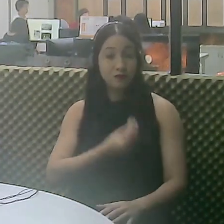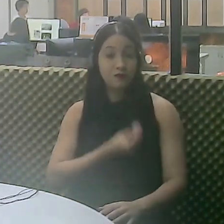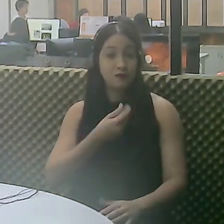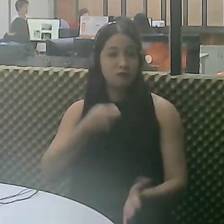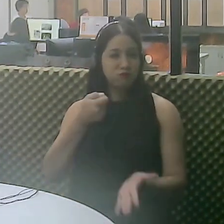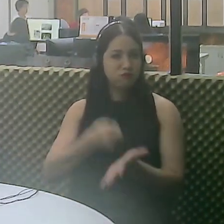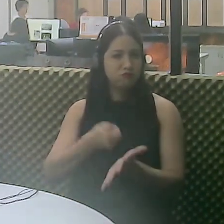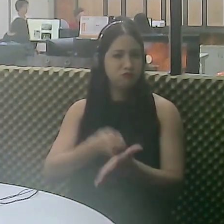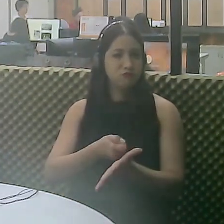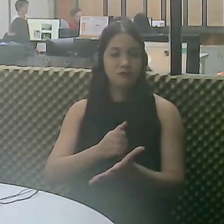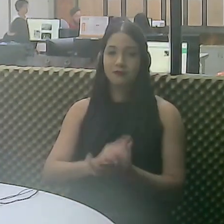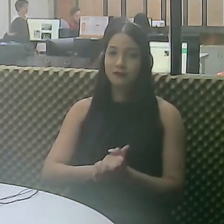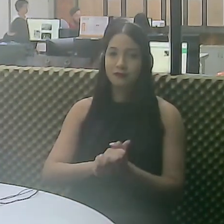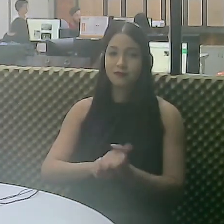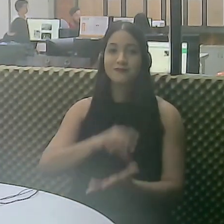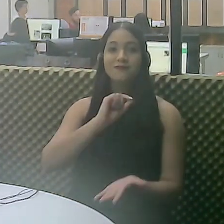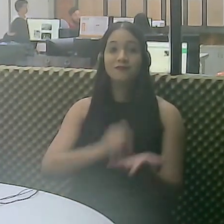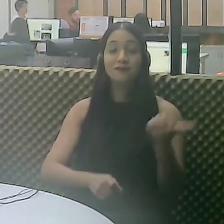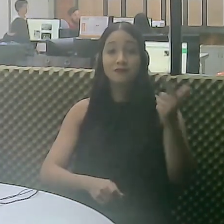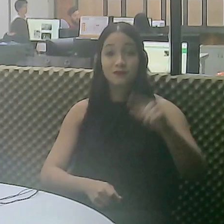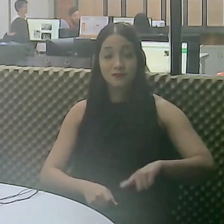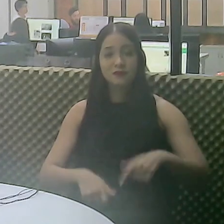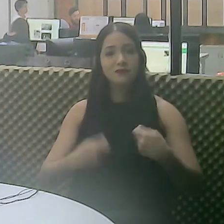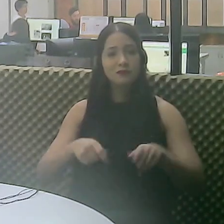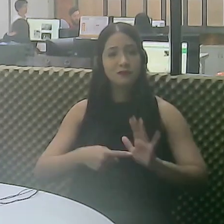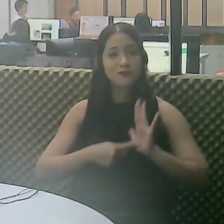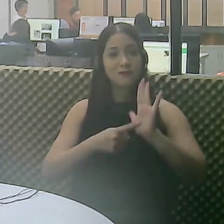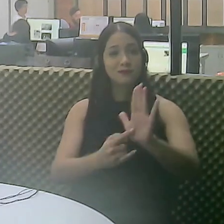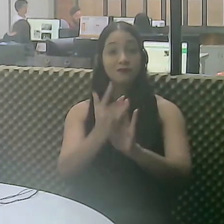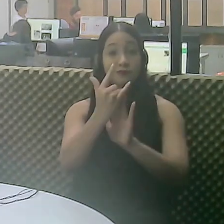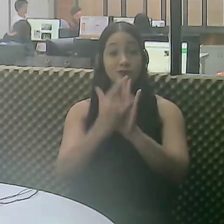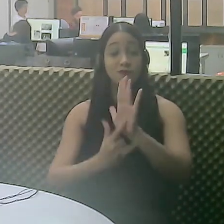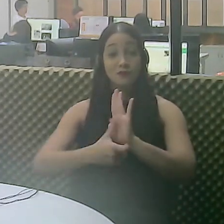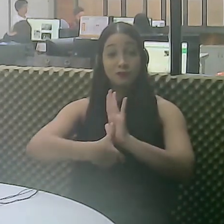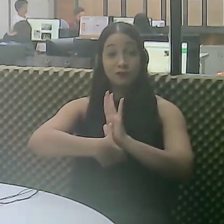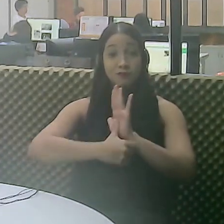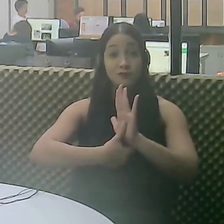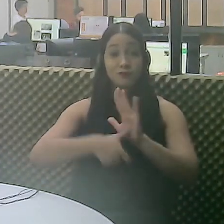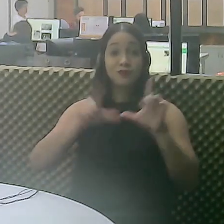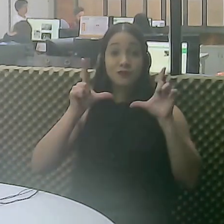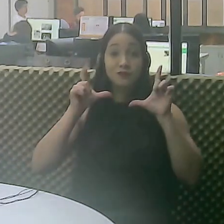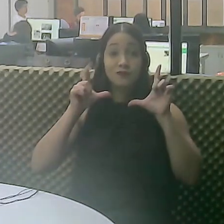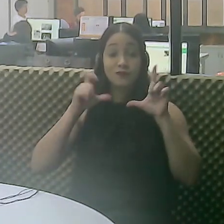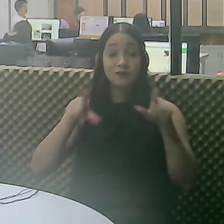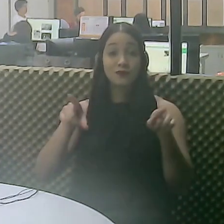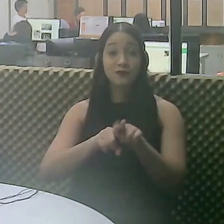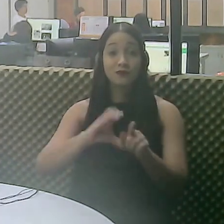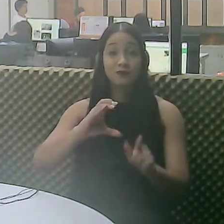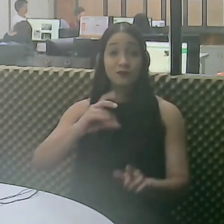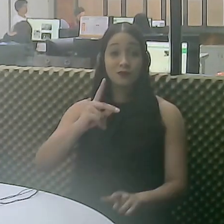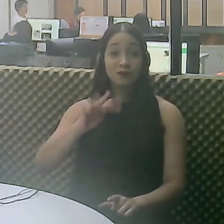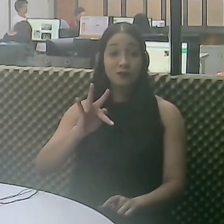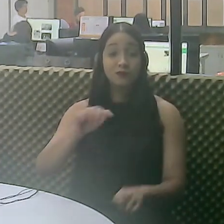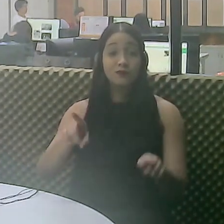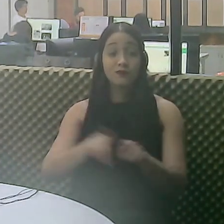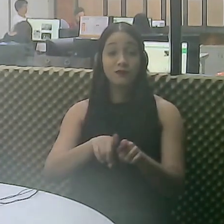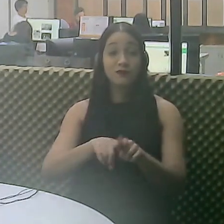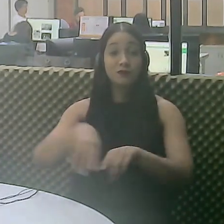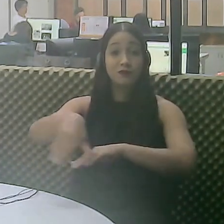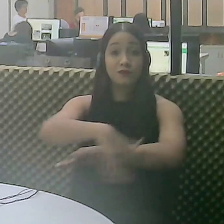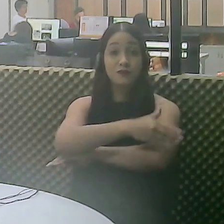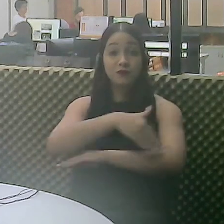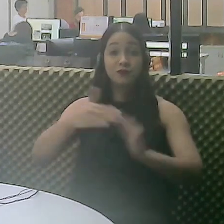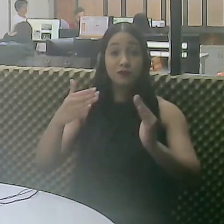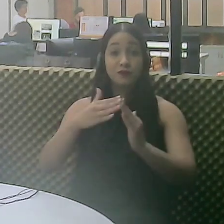é obrigatória. Para o recadastramento, é preciso apresentar documento de identificação com foto, CPF e comprovante de